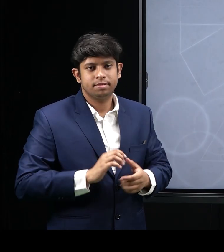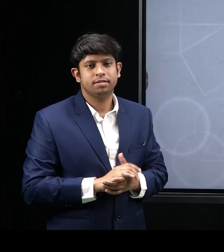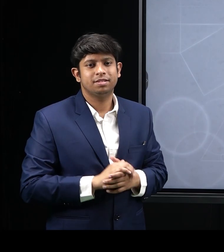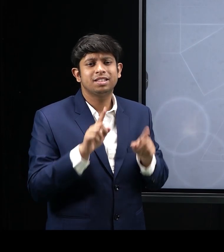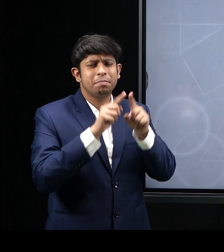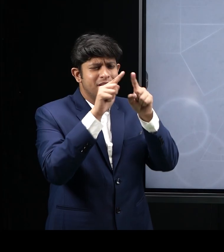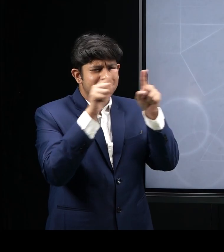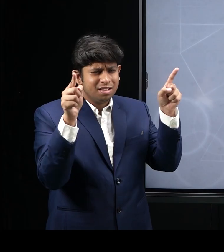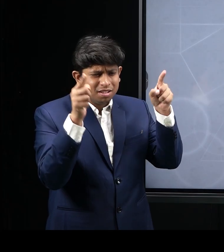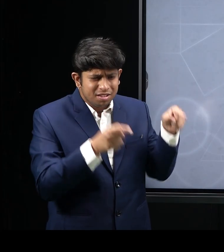ಚತುರ್ಭುಜಗಳು,